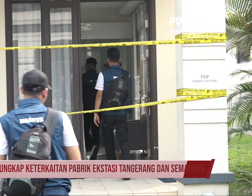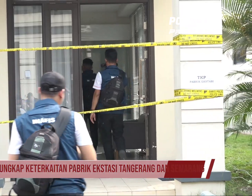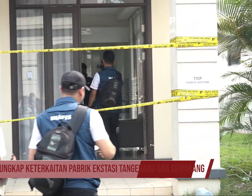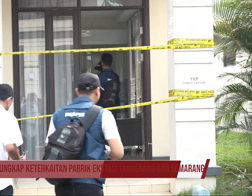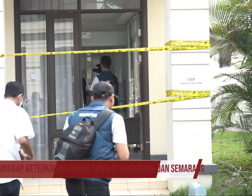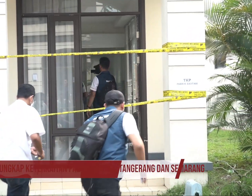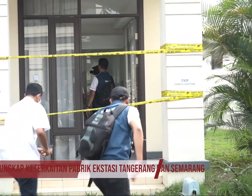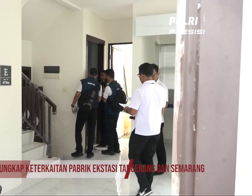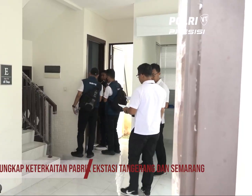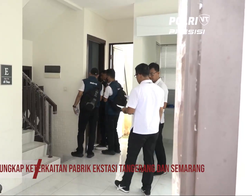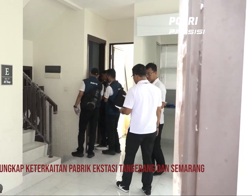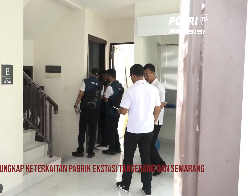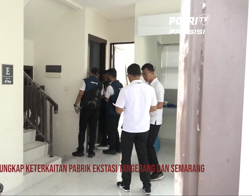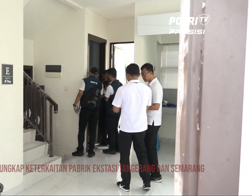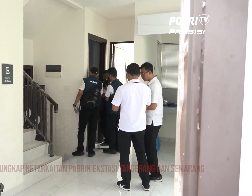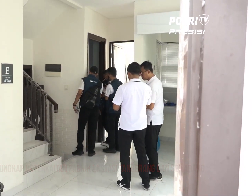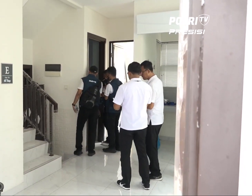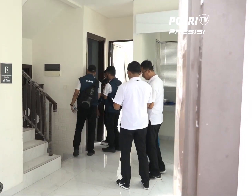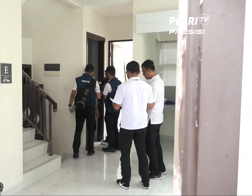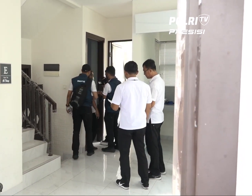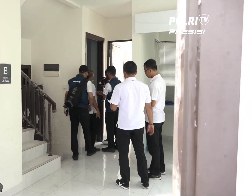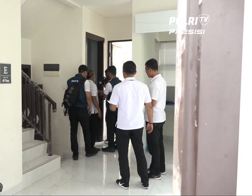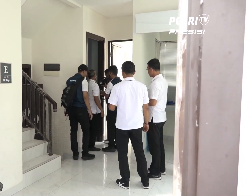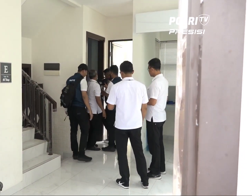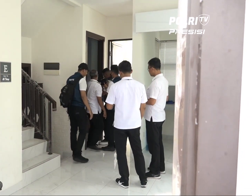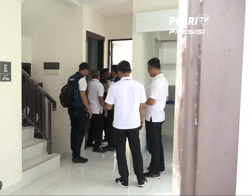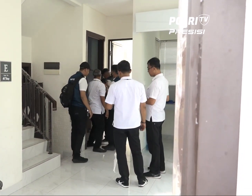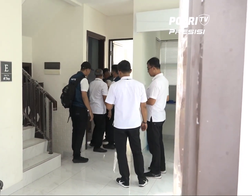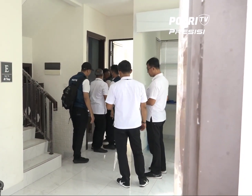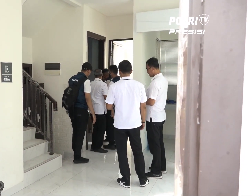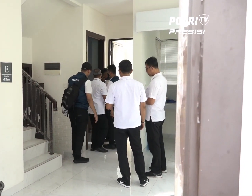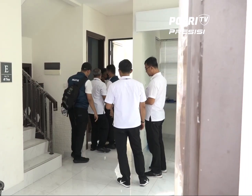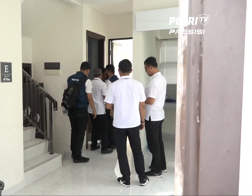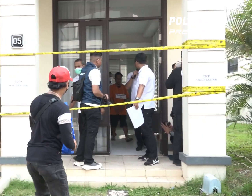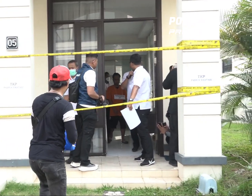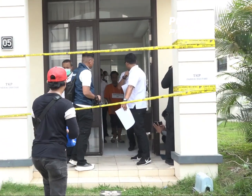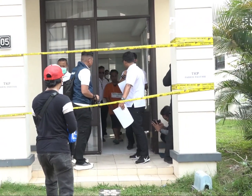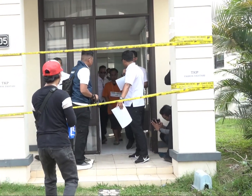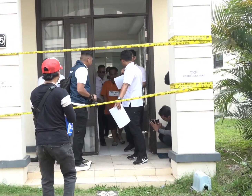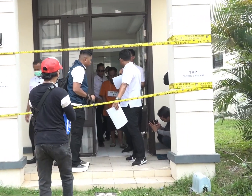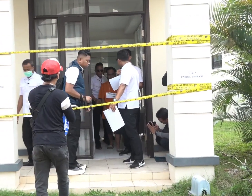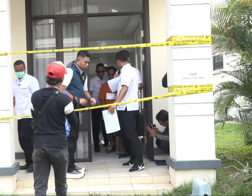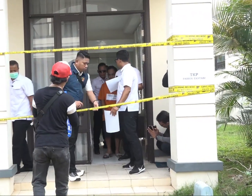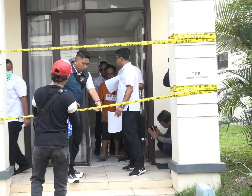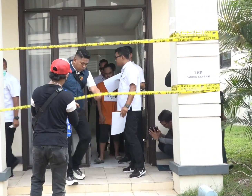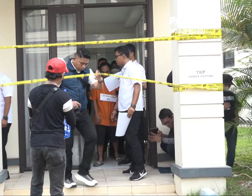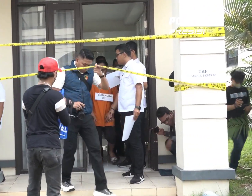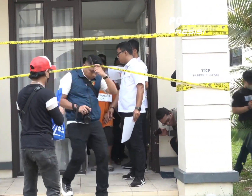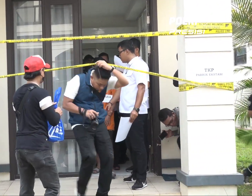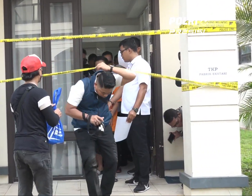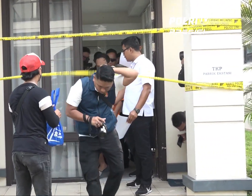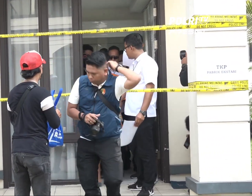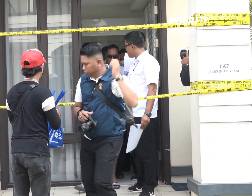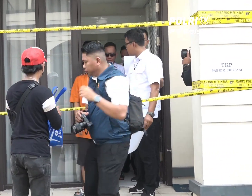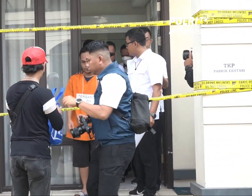tersangka yang di Semarang sempat mengajari tersangka yang ada di Tangerang bagaimana